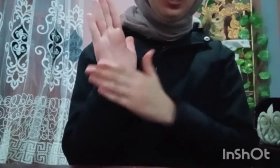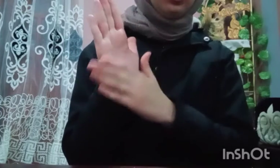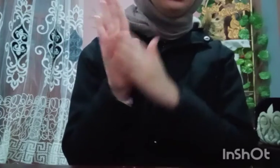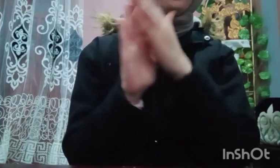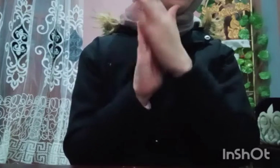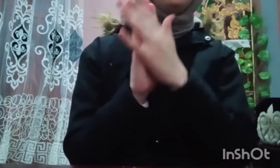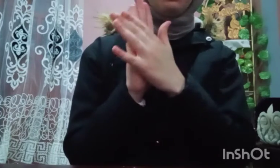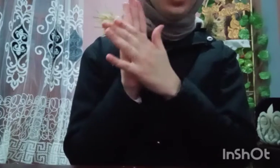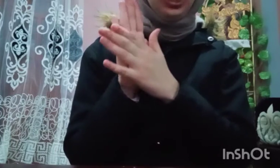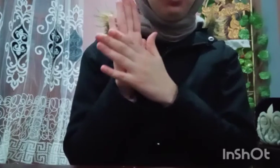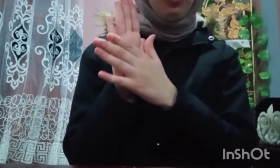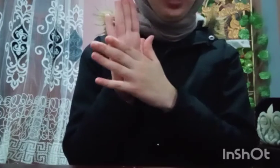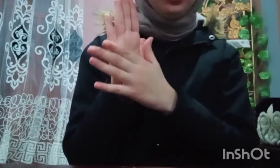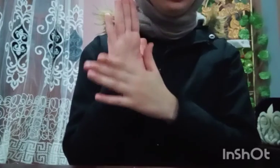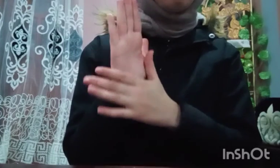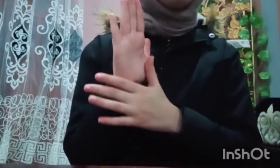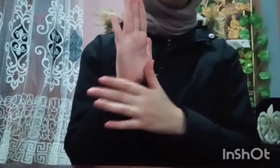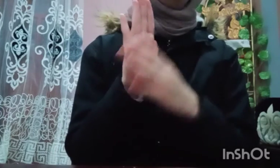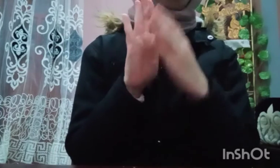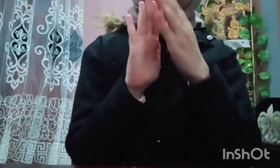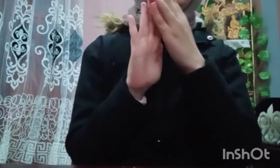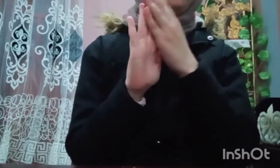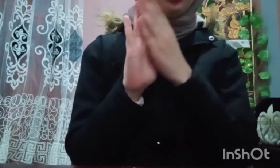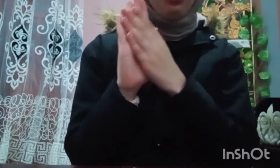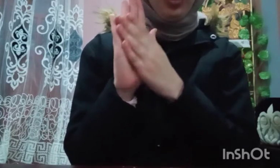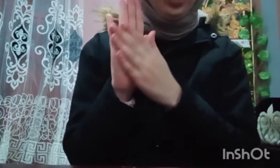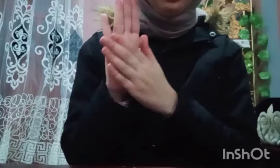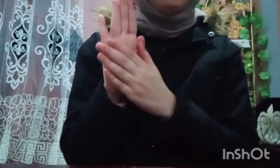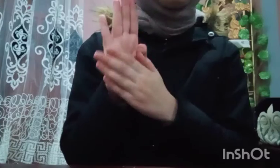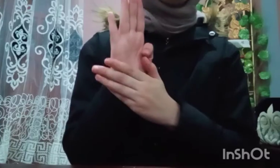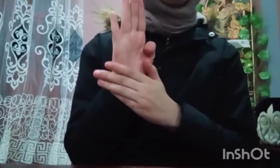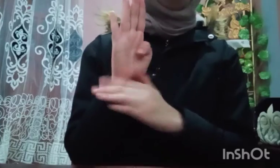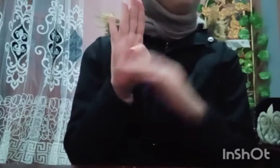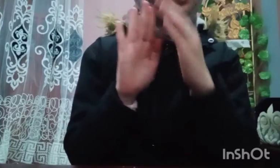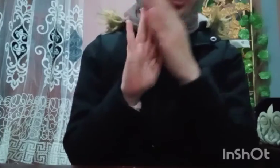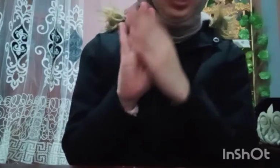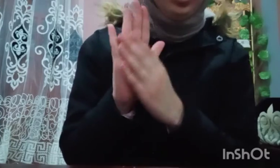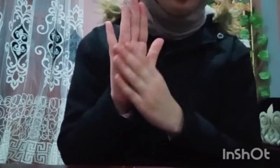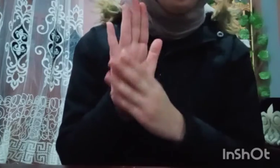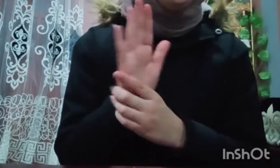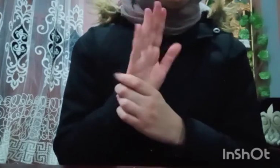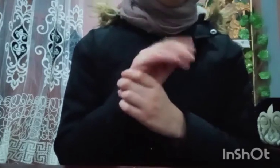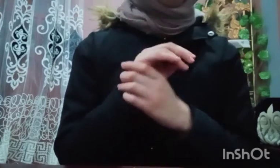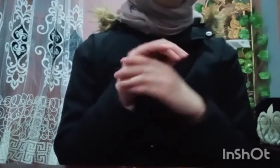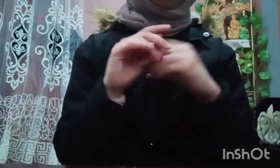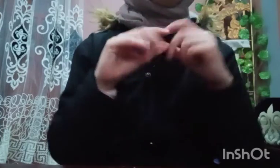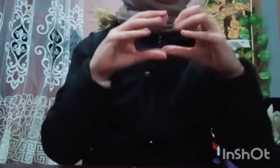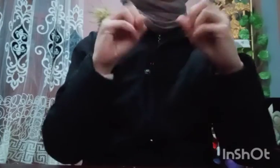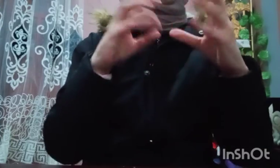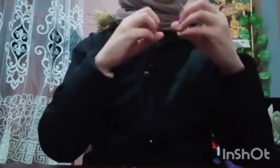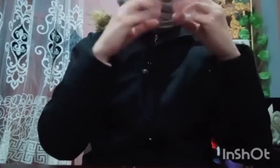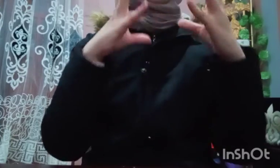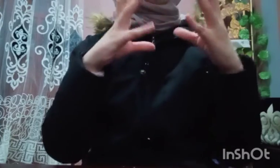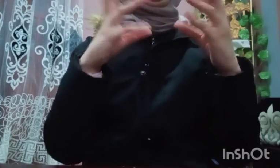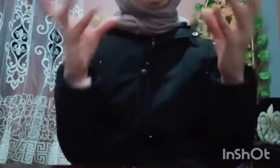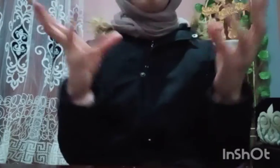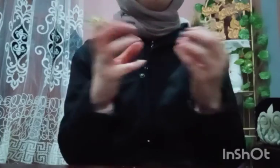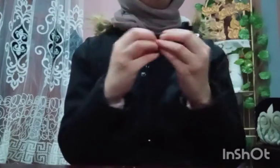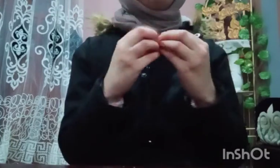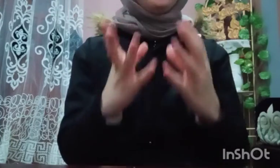اللي معاكم تحت المعدل، لا ماجوريتي ما داينش المعدل، لا ماجوريتي فاشلين، وانت تشعشع بعلامه ممتازه.